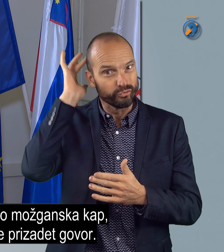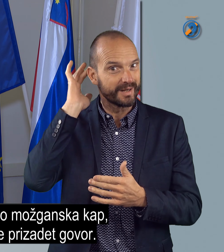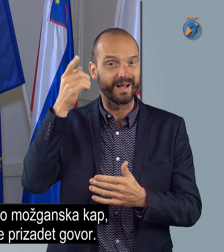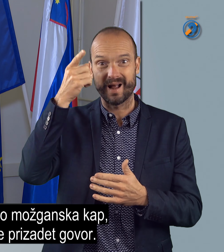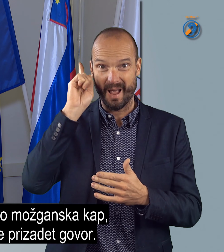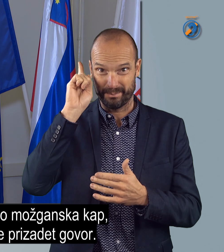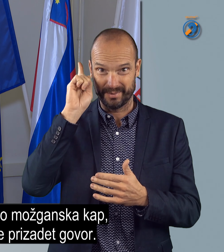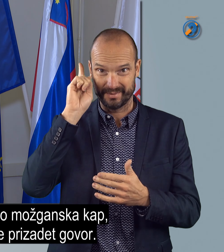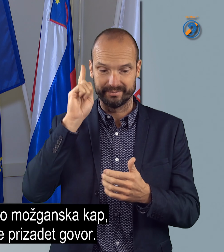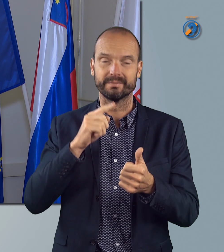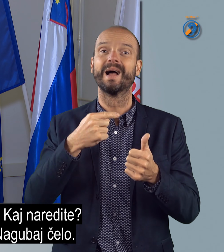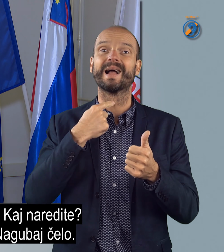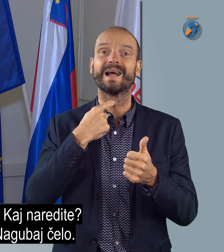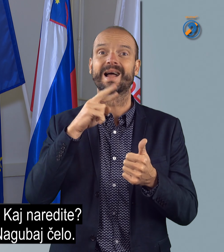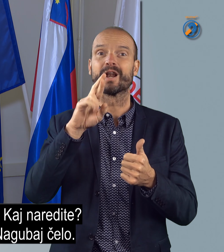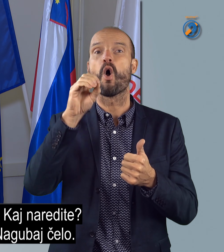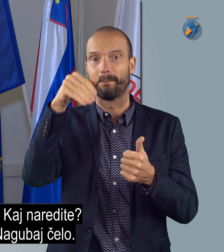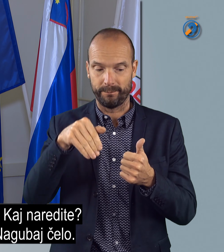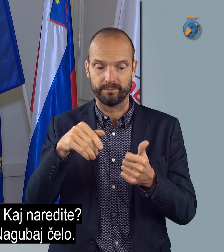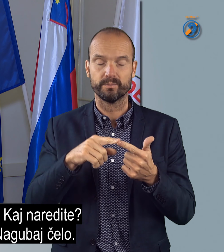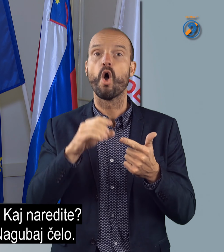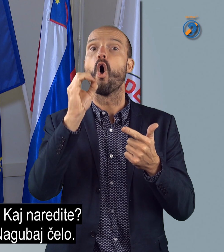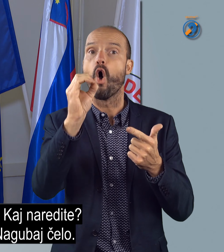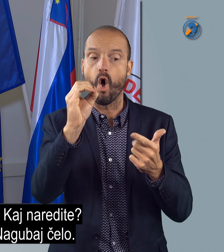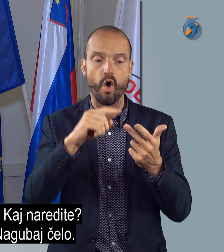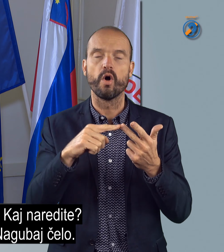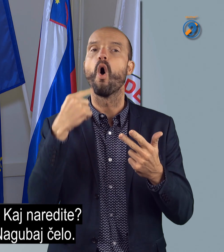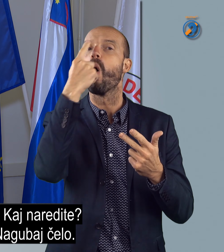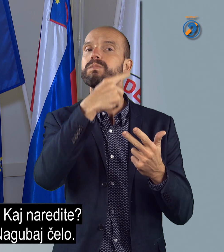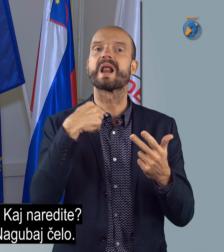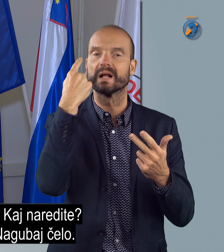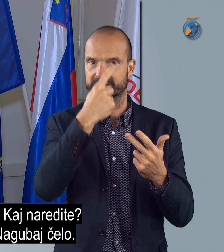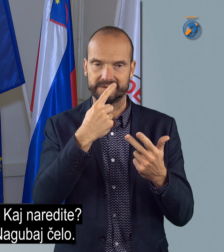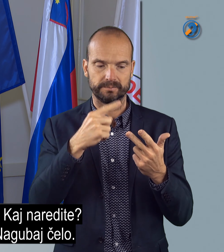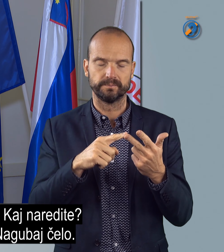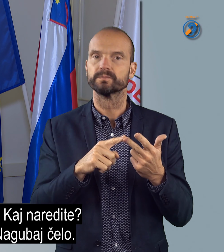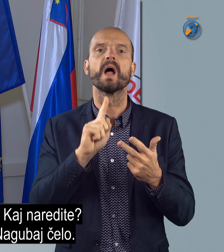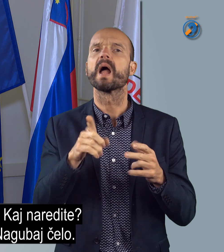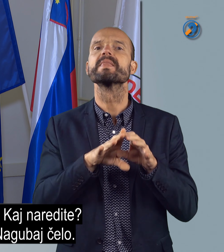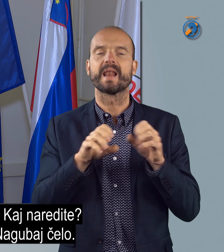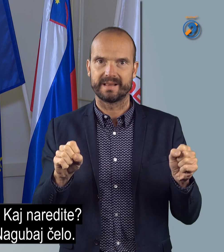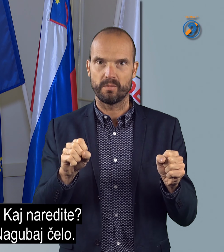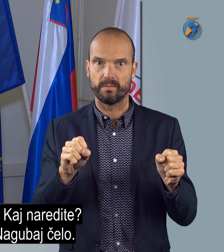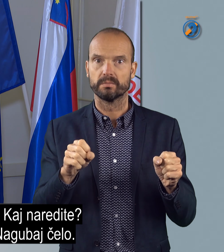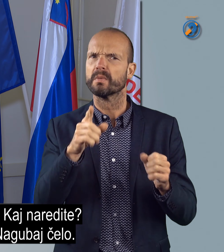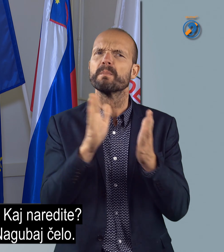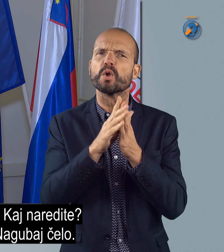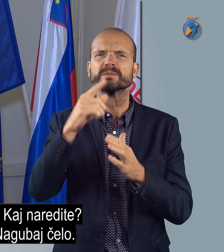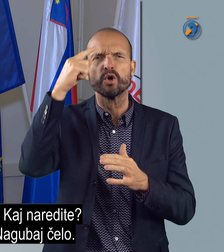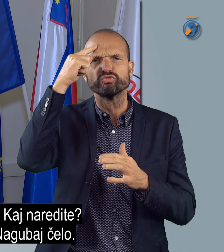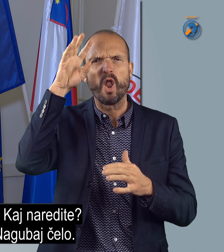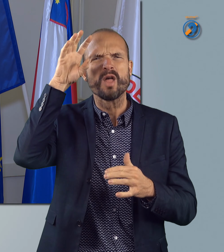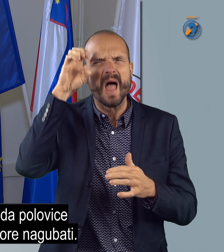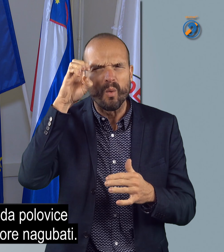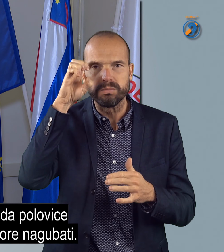Sploh, če je že prizadet govor. Gr, o, o, obraz. Se pravi, kaj naredite? Poveste, naguba je